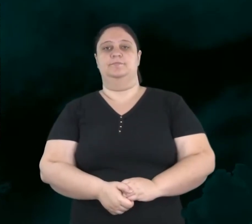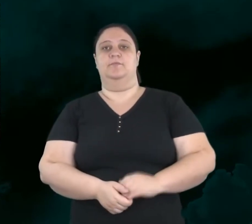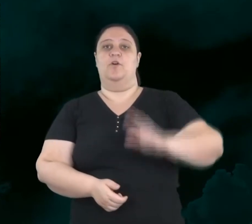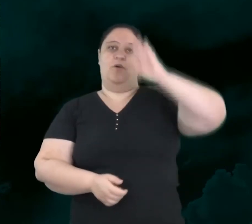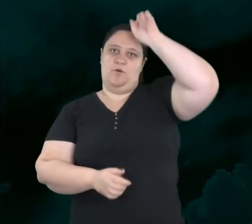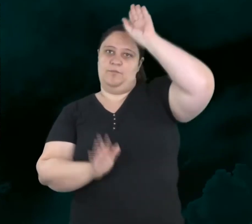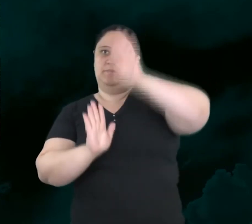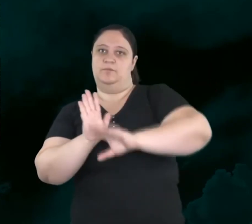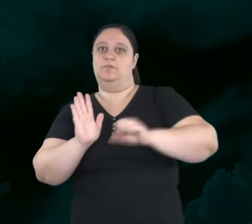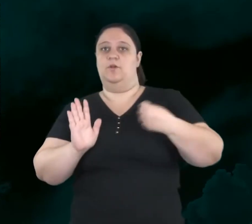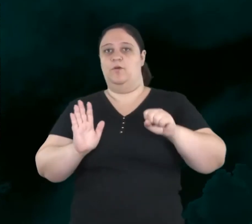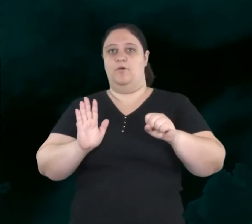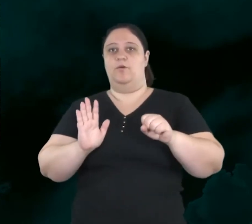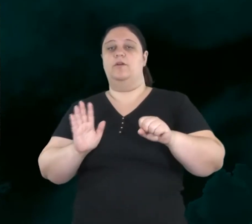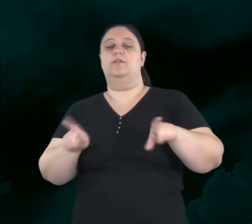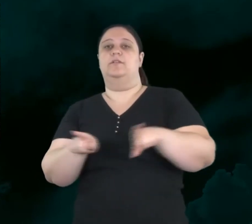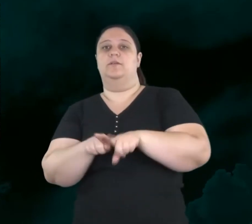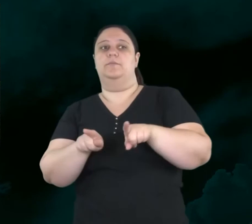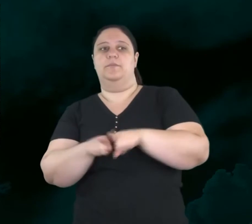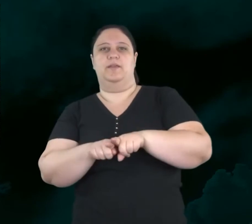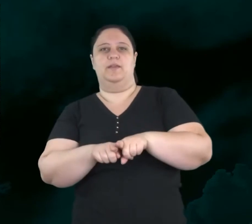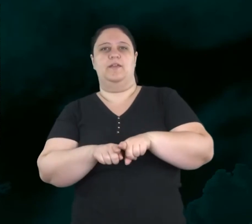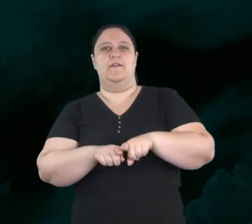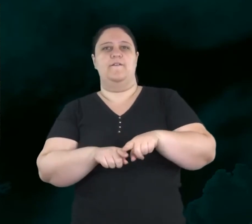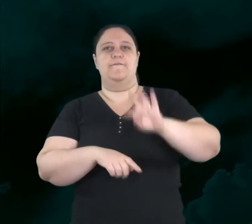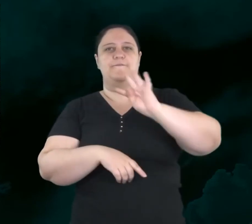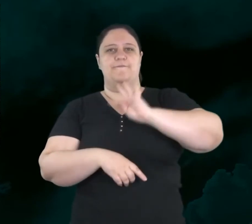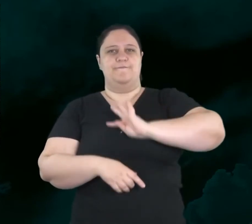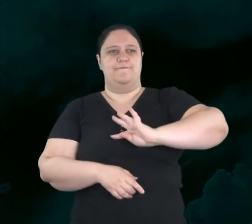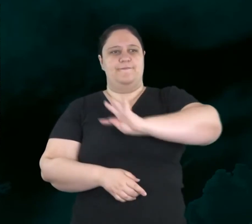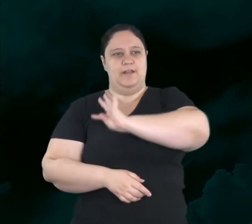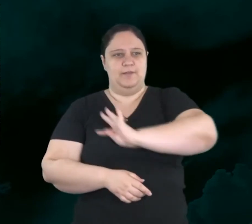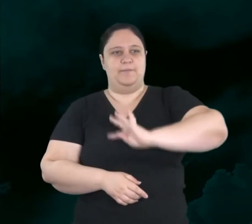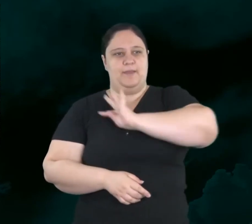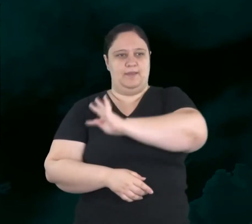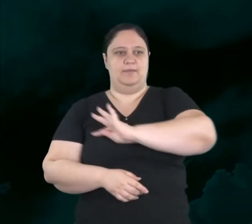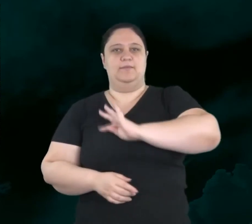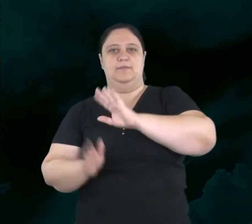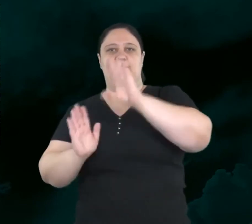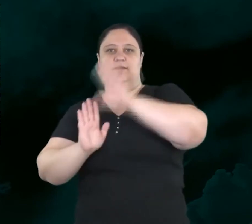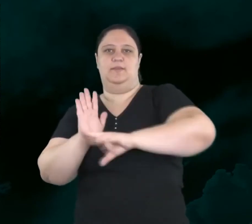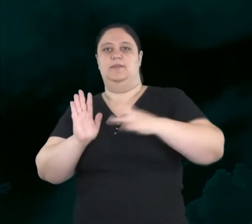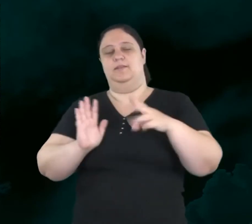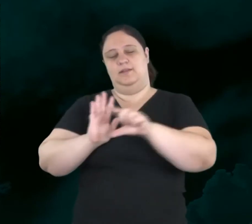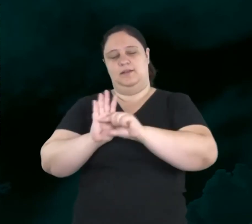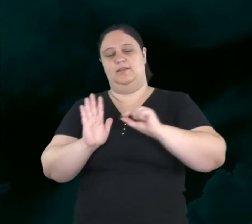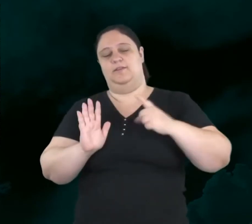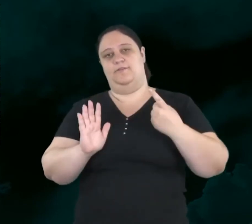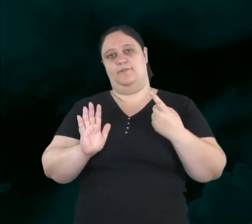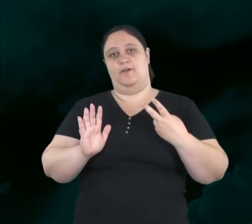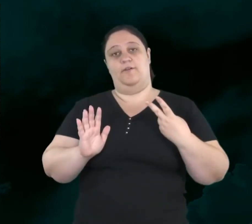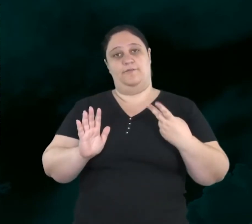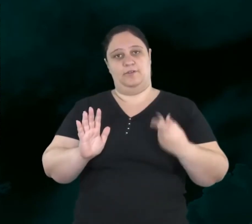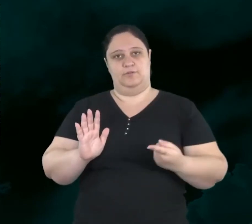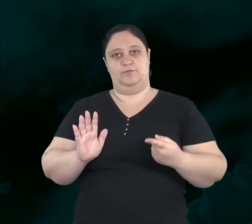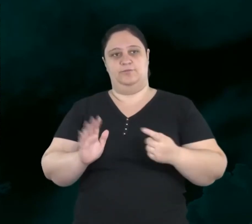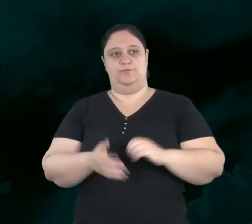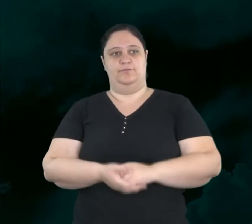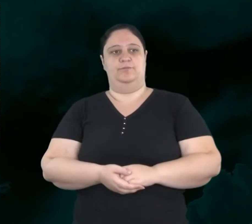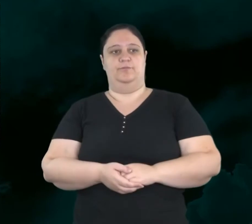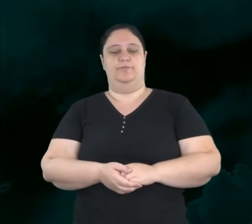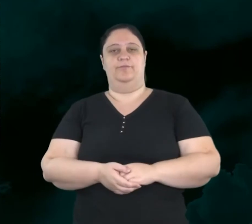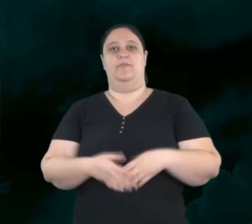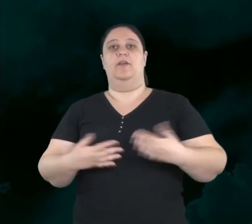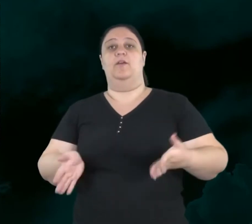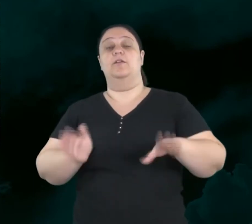21, né, na vinda de Cristo, e nós vamos reinar, vamos ver, na vinda, pelo menos isso, Colossenses 1, vamos dar uma